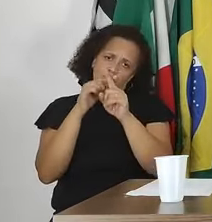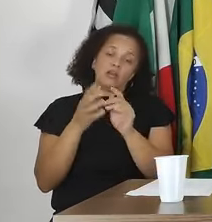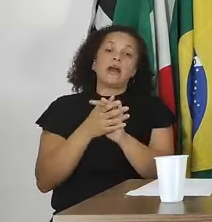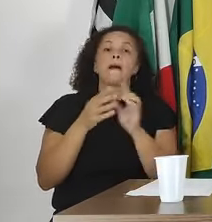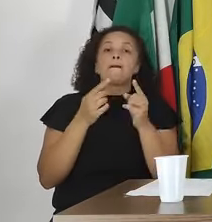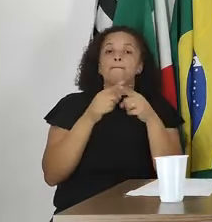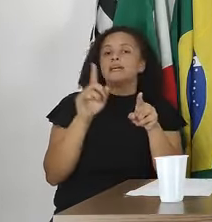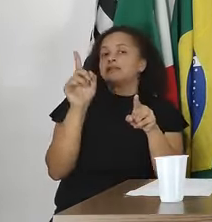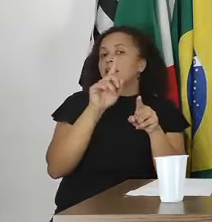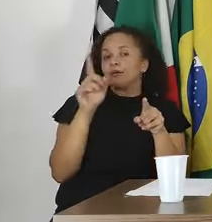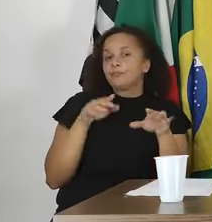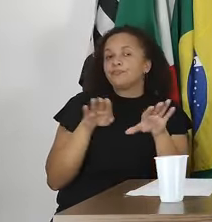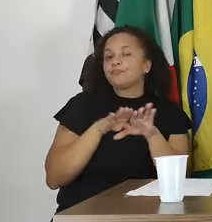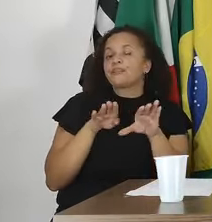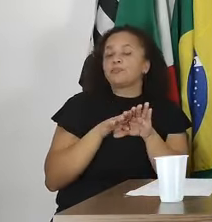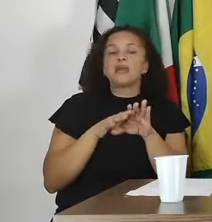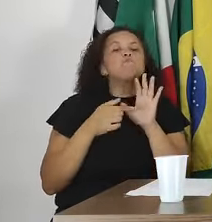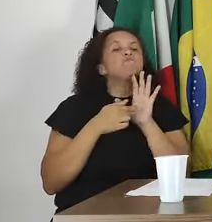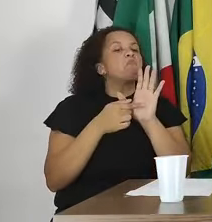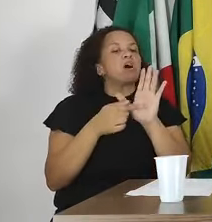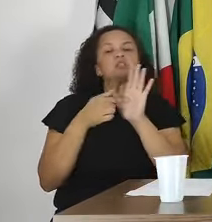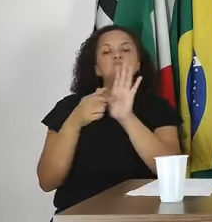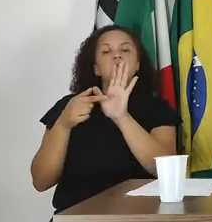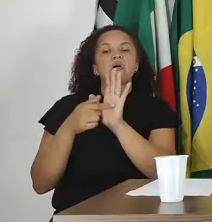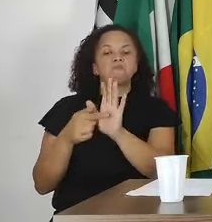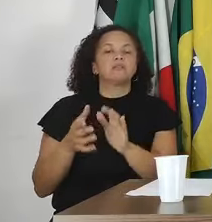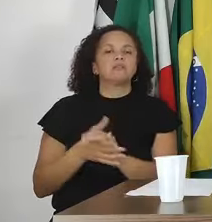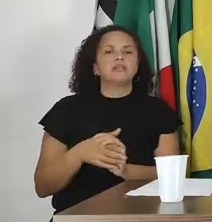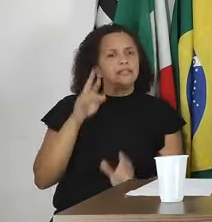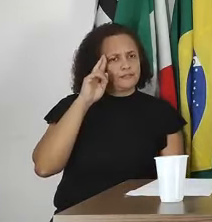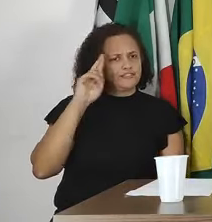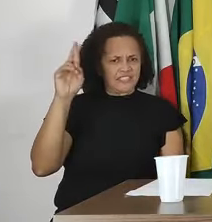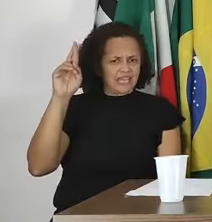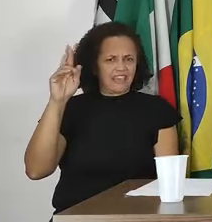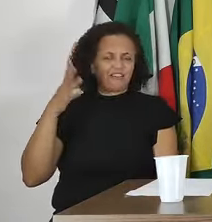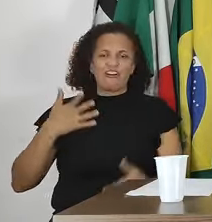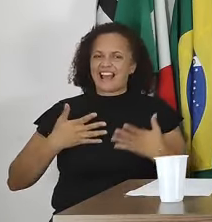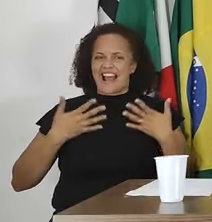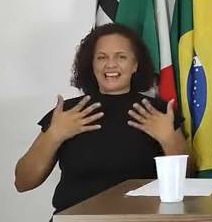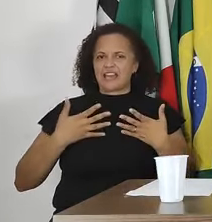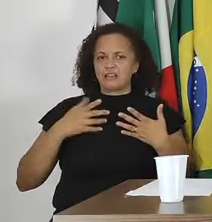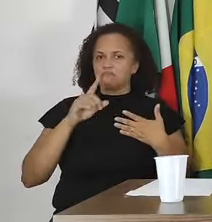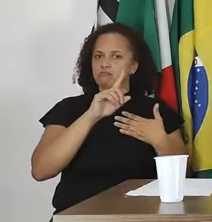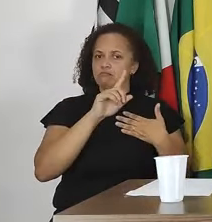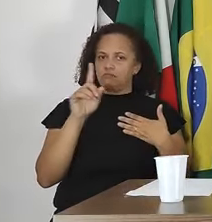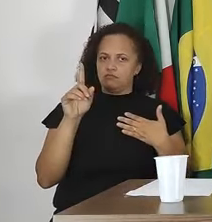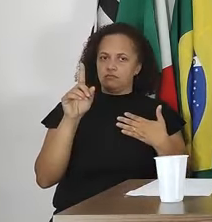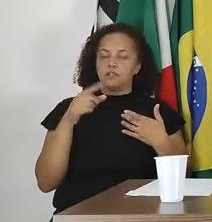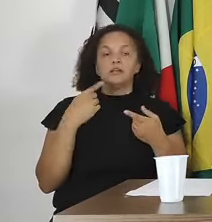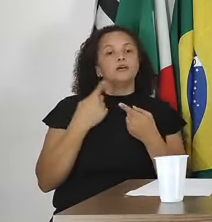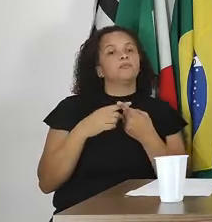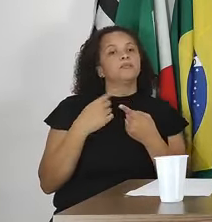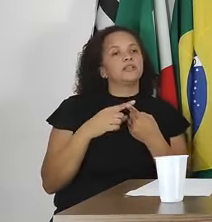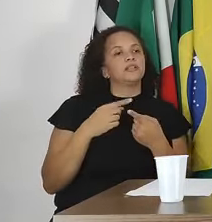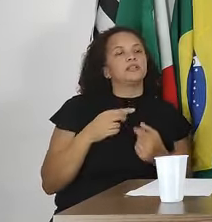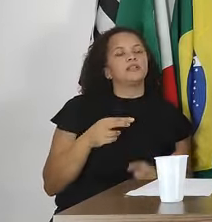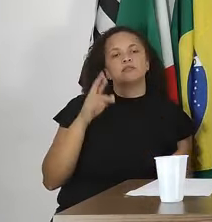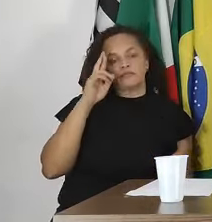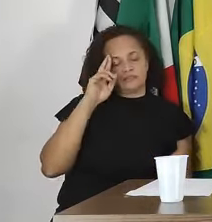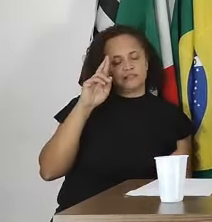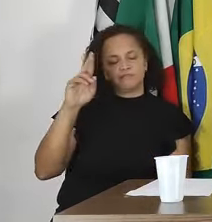estão expondo. O Senhor não está nada contente com isso. Porque não foi isso que ele ensinou lá na igreja de